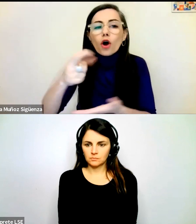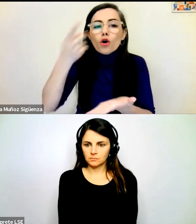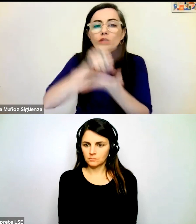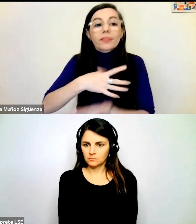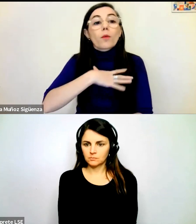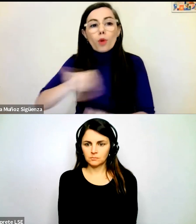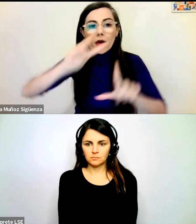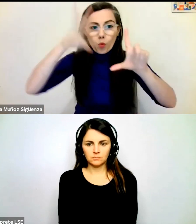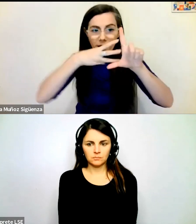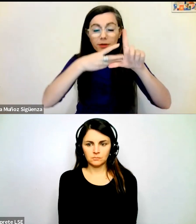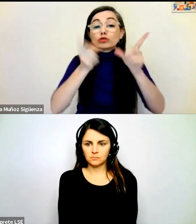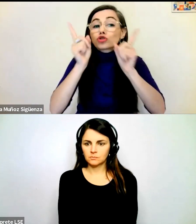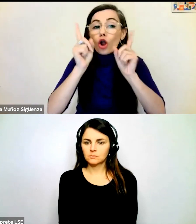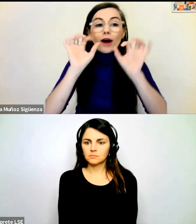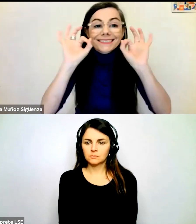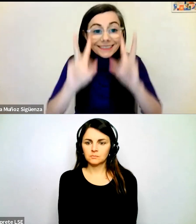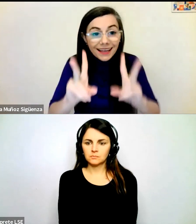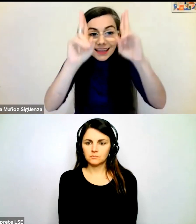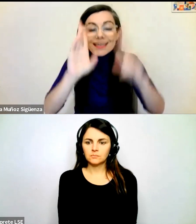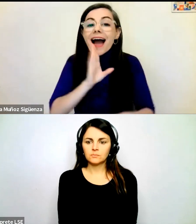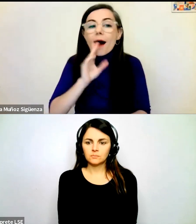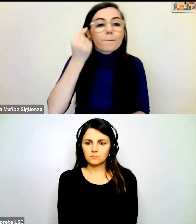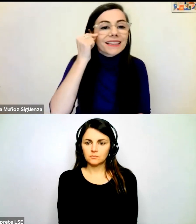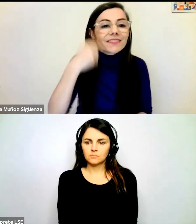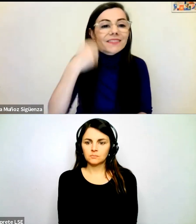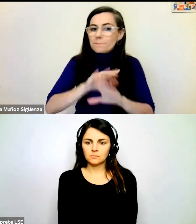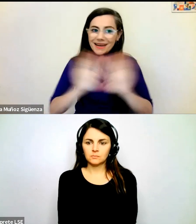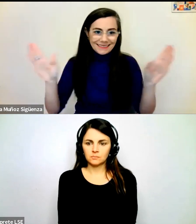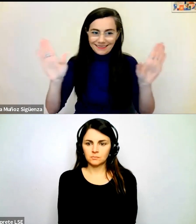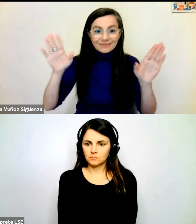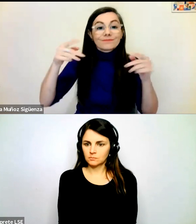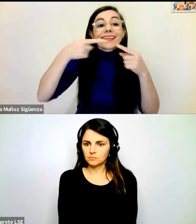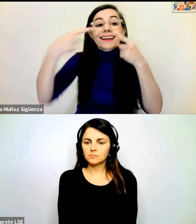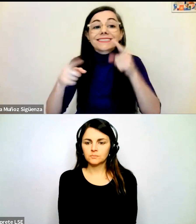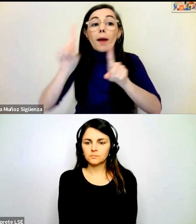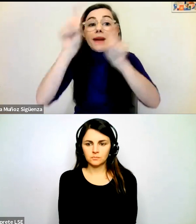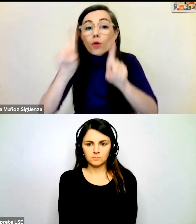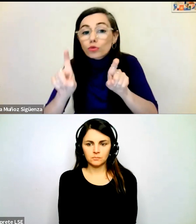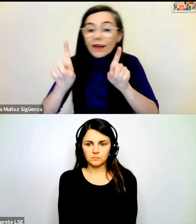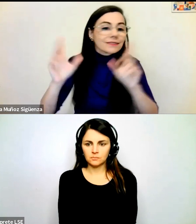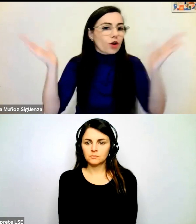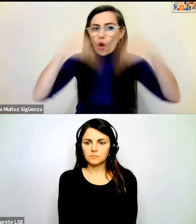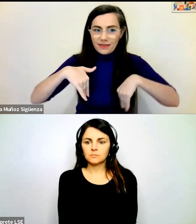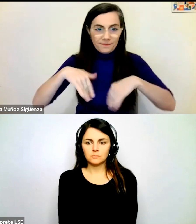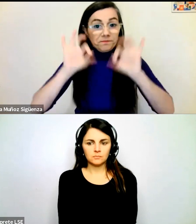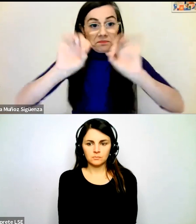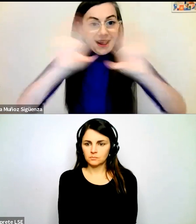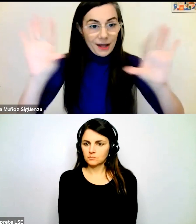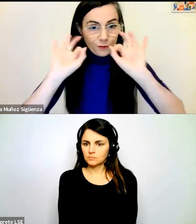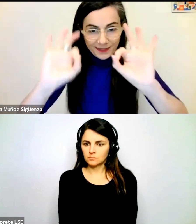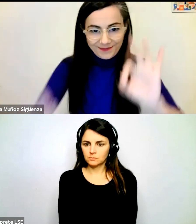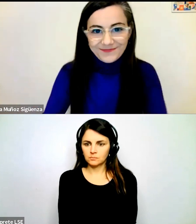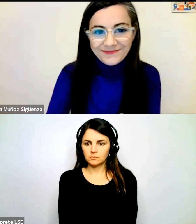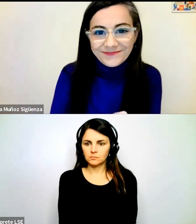presentación nuestra para que si en otro momento o otro día queréis verlo a través de la web podáis hacerlo. Solo lo que es